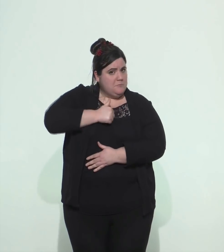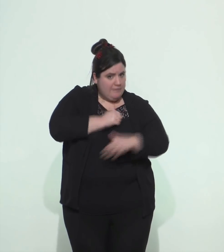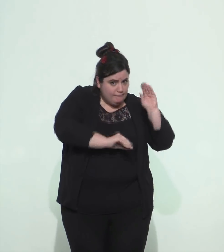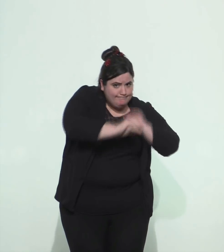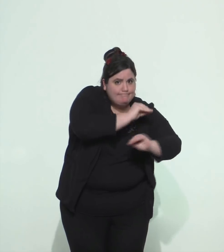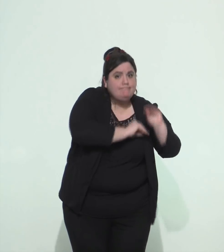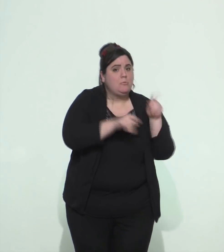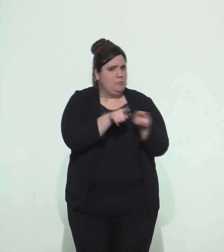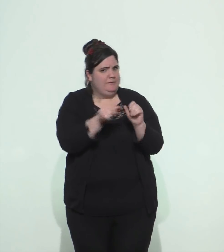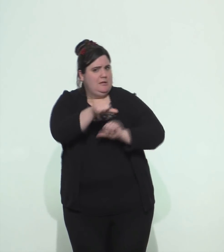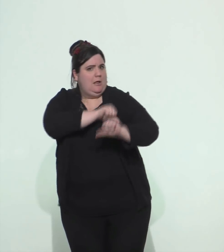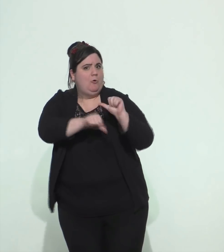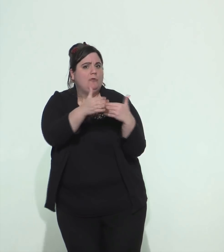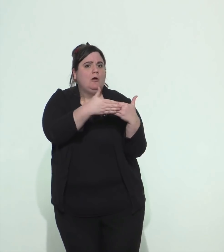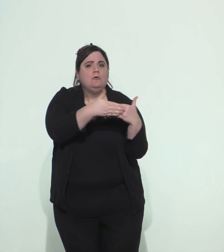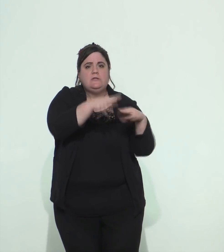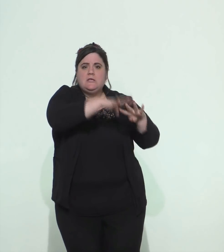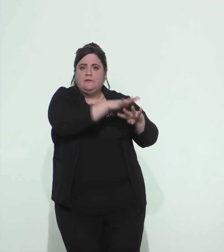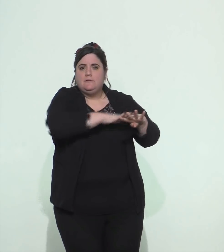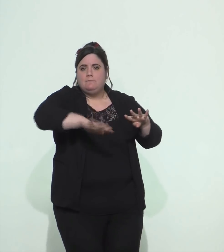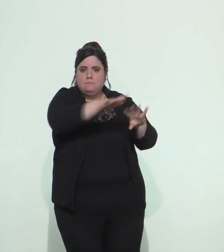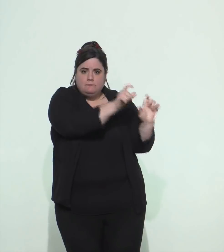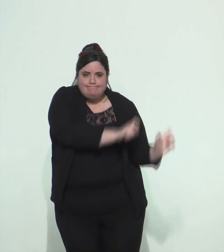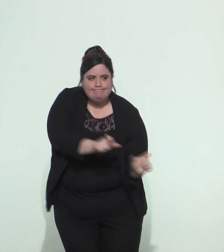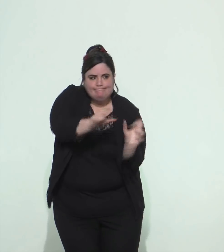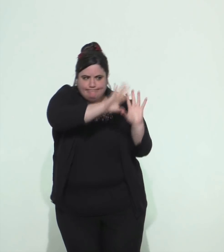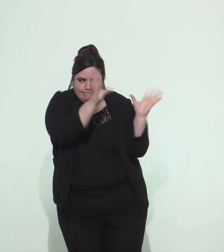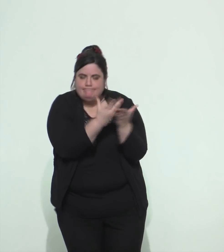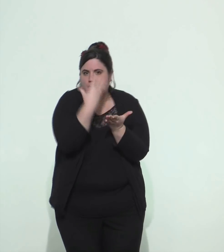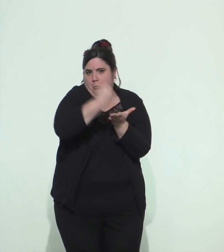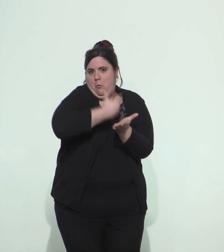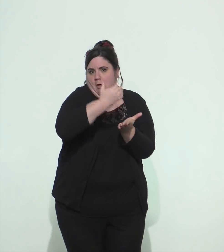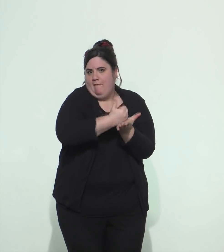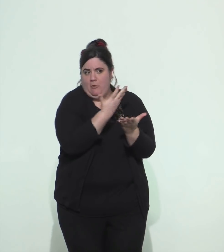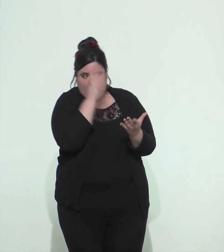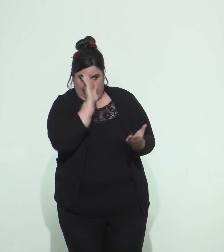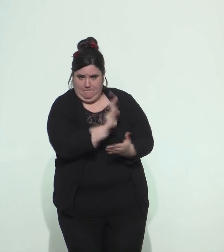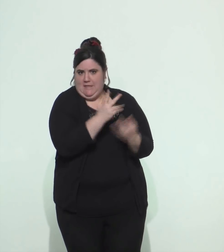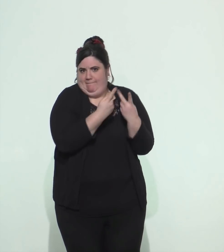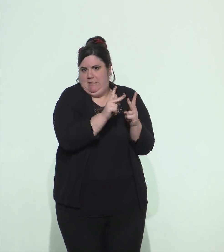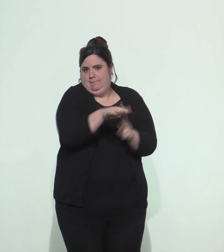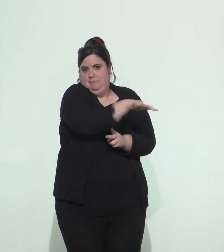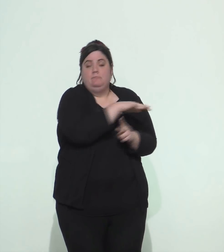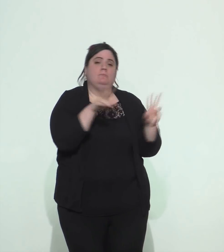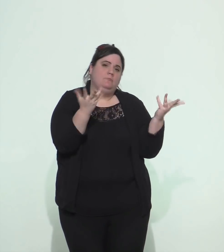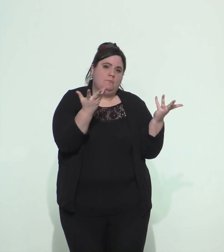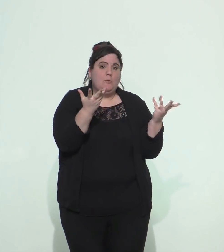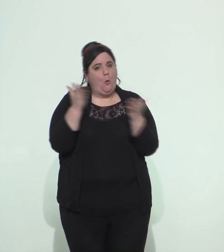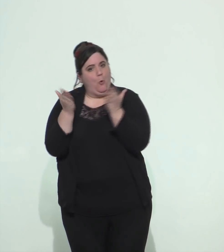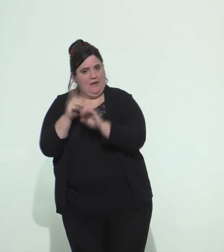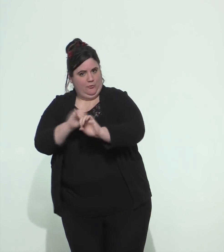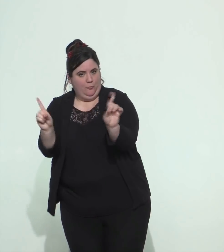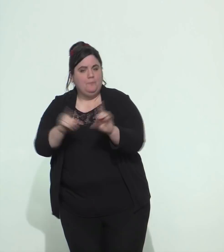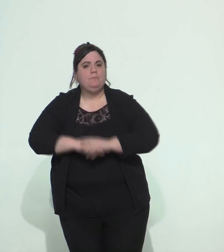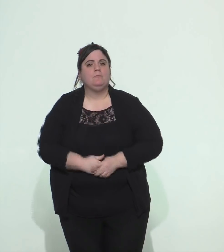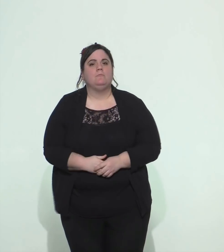laboratoires sentinelles. C'est ce qui nous permet d'avoir des données de surveillance en population, de surveillance dite syndromique. Nous